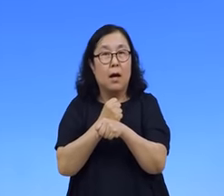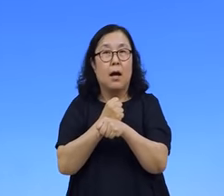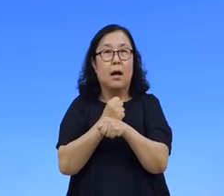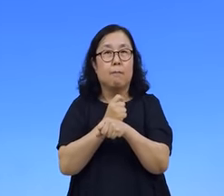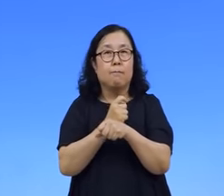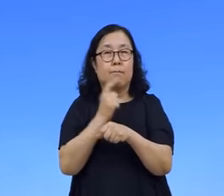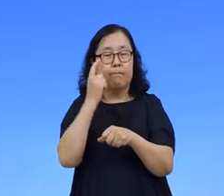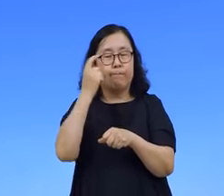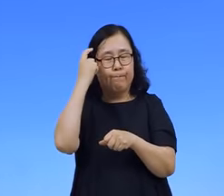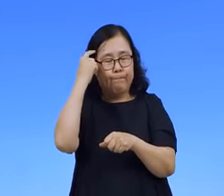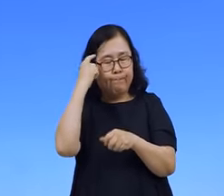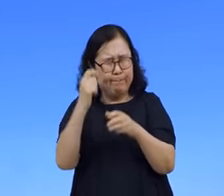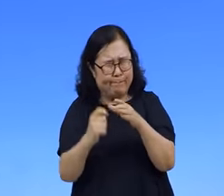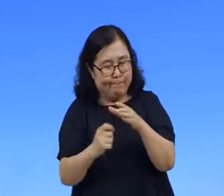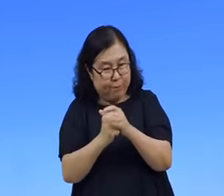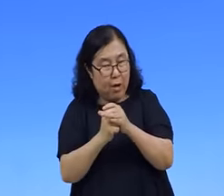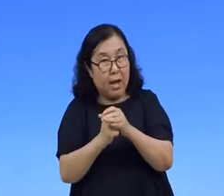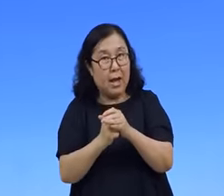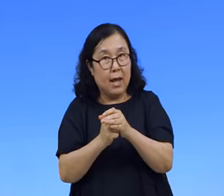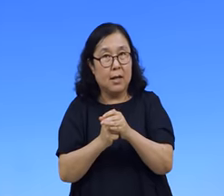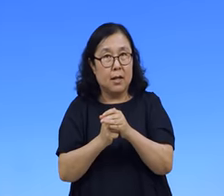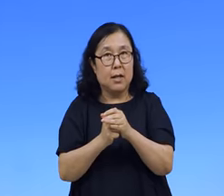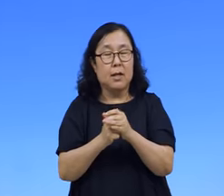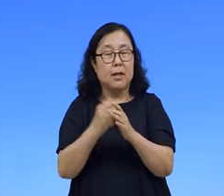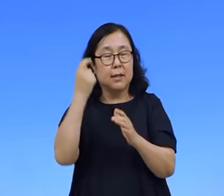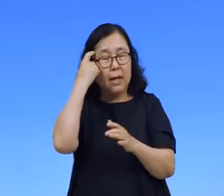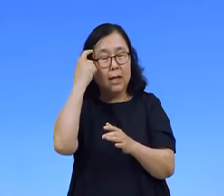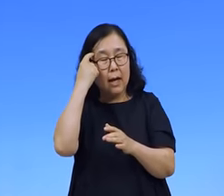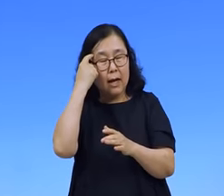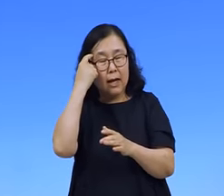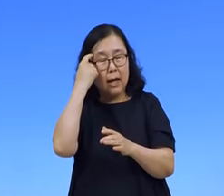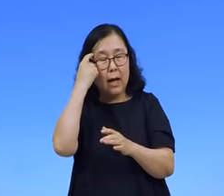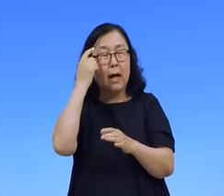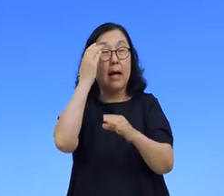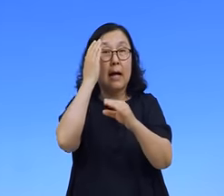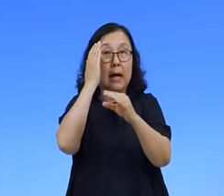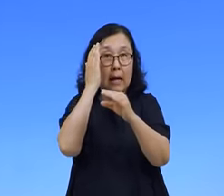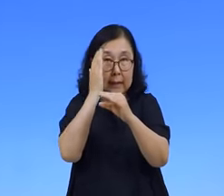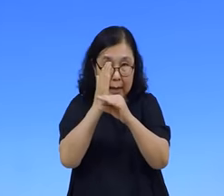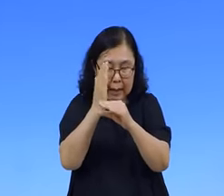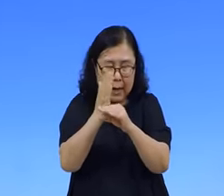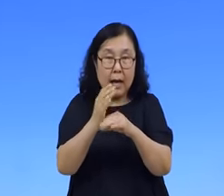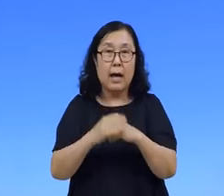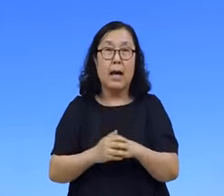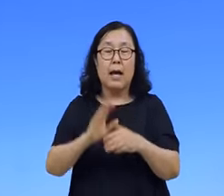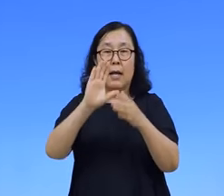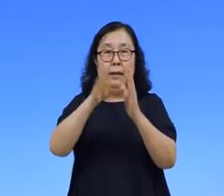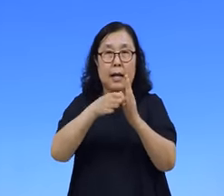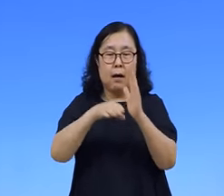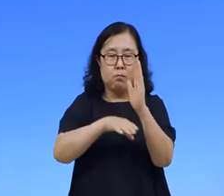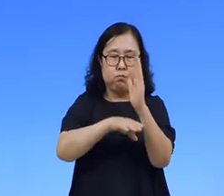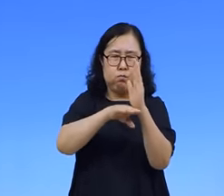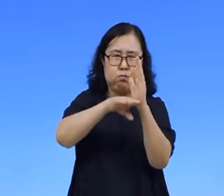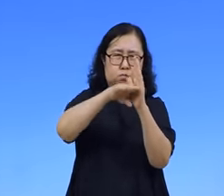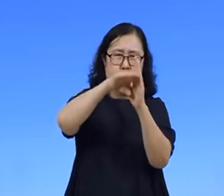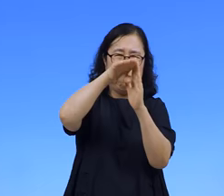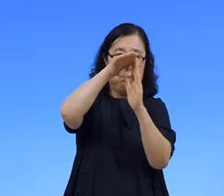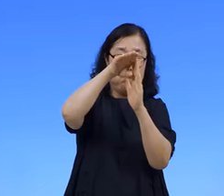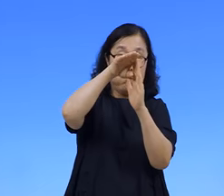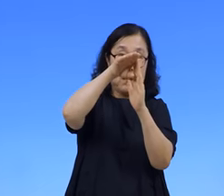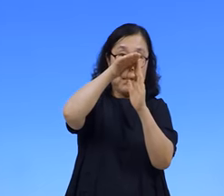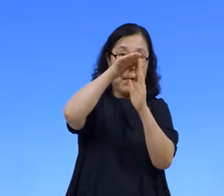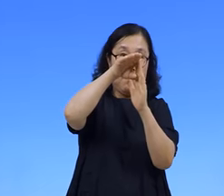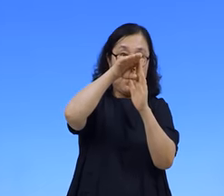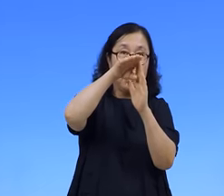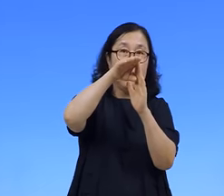이거를 노릴까? 그 많은 악한 상상력이 마음속에서 맴돌다가 그것이 때가 참에